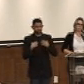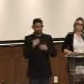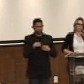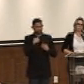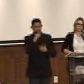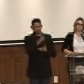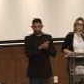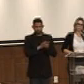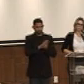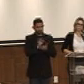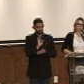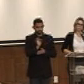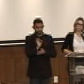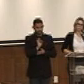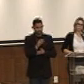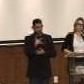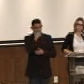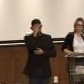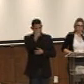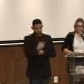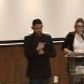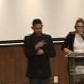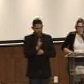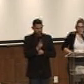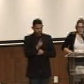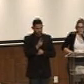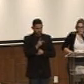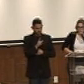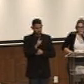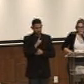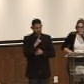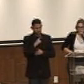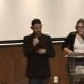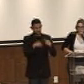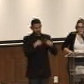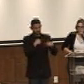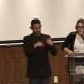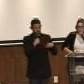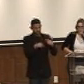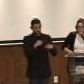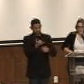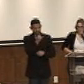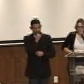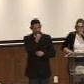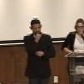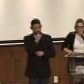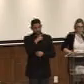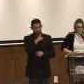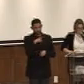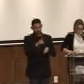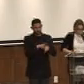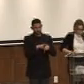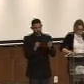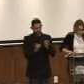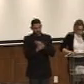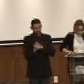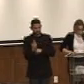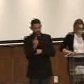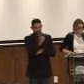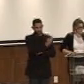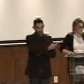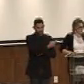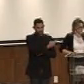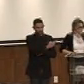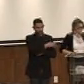em relação a isso. Sempre houve diálogo com os servidores. Seu tempo acabou. Obrigado. Vou passar a réplica para